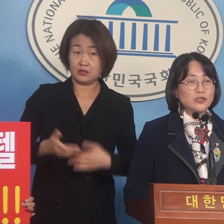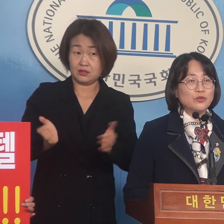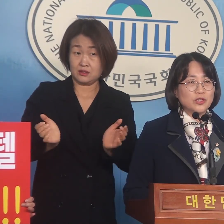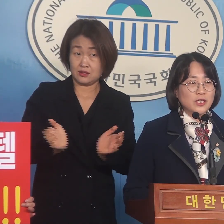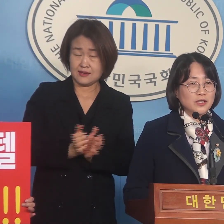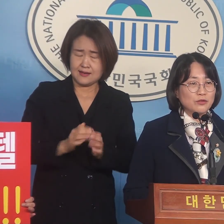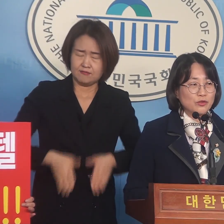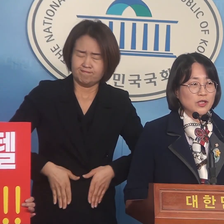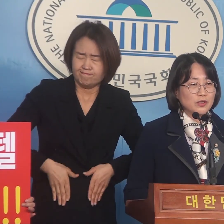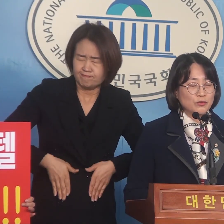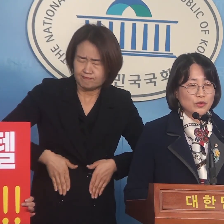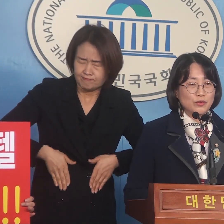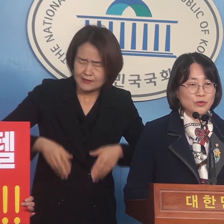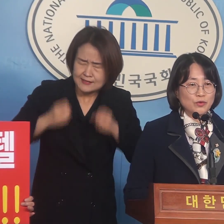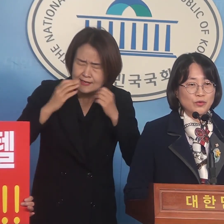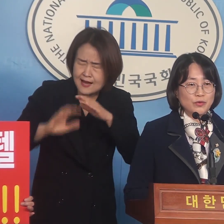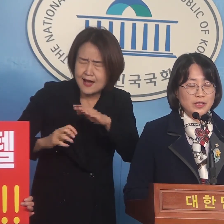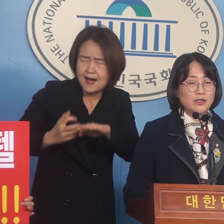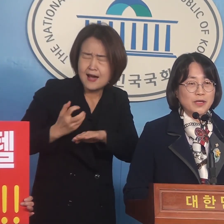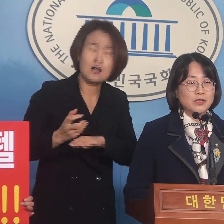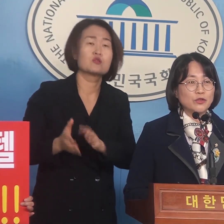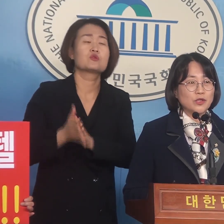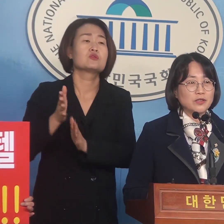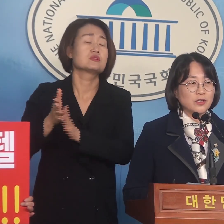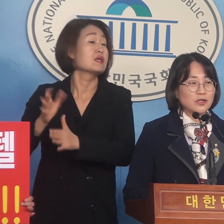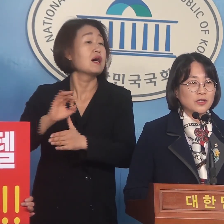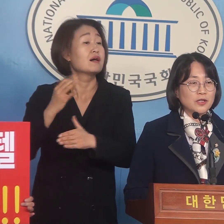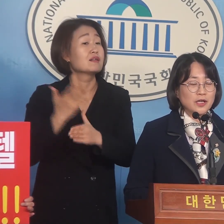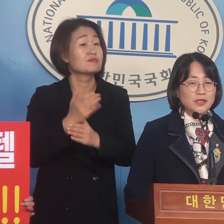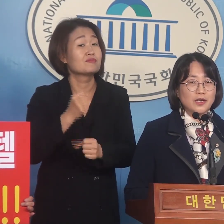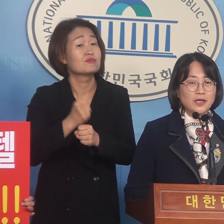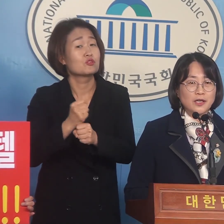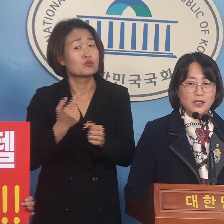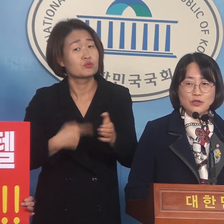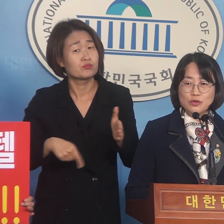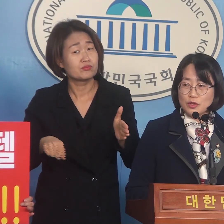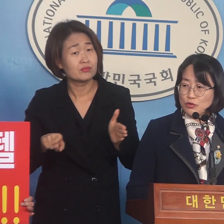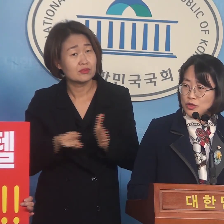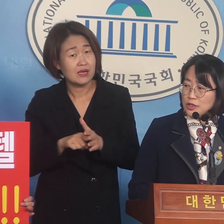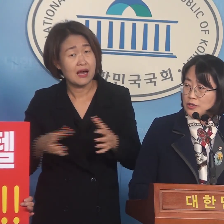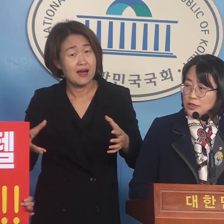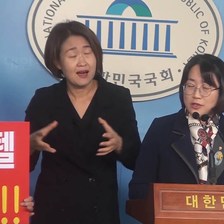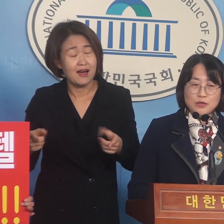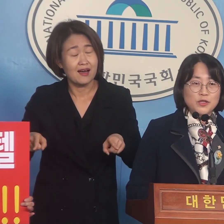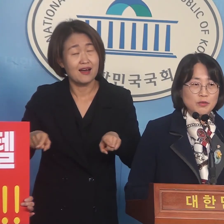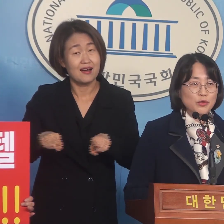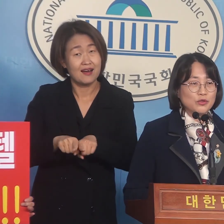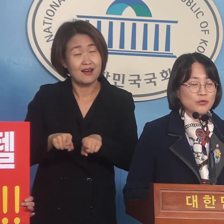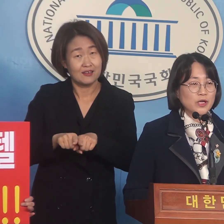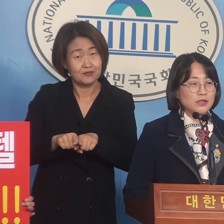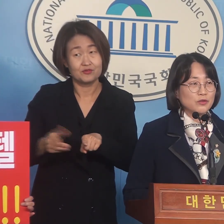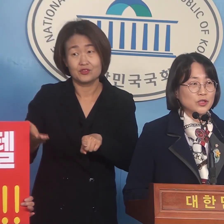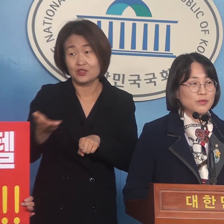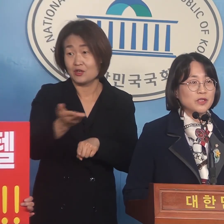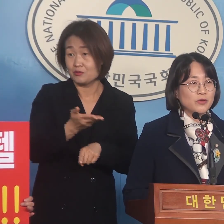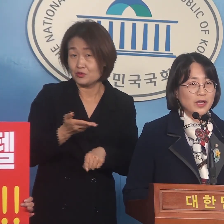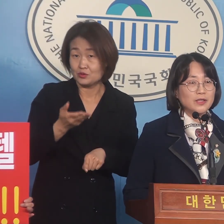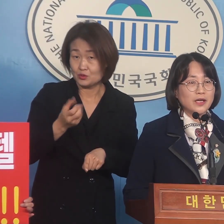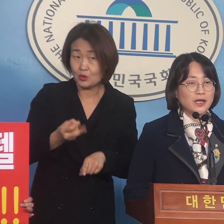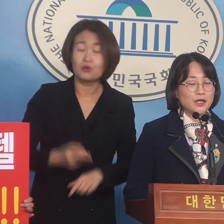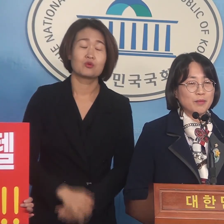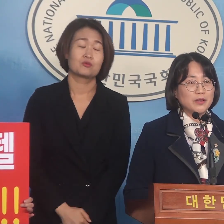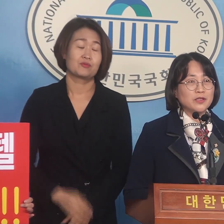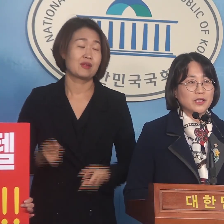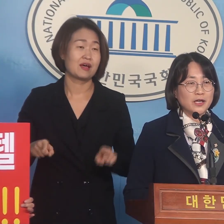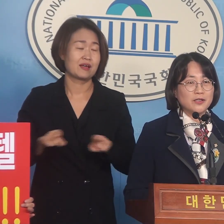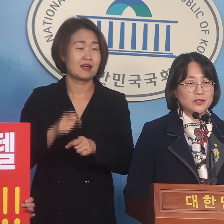따뜻한 혁신도시 안양을 만들기 위해서 함께 해주신 이 시민 대표들과 그리고 시민들과